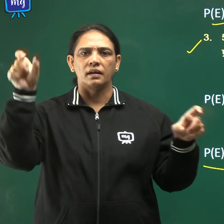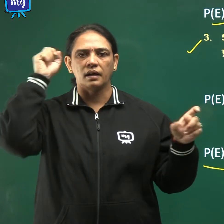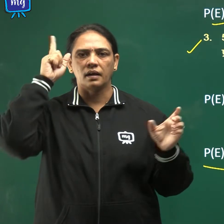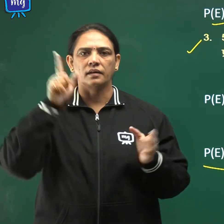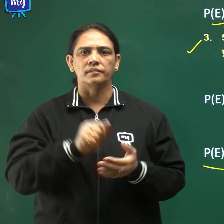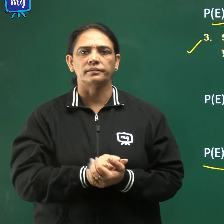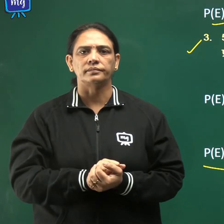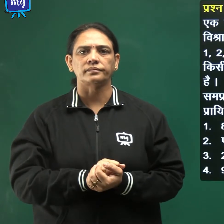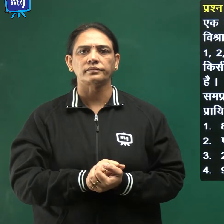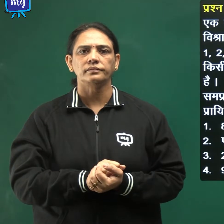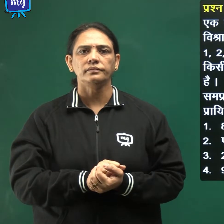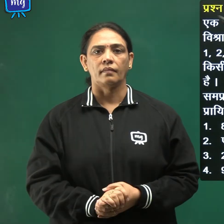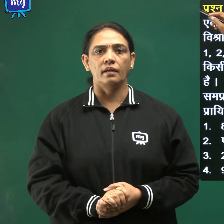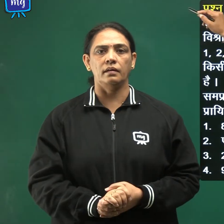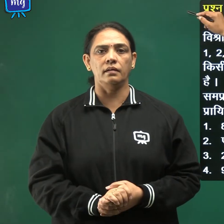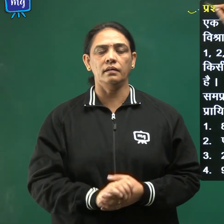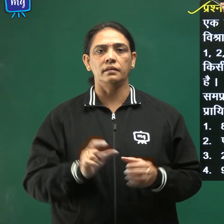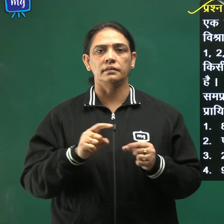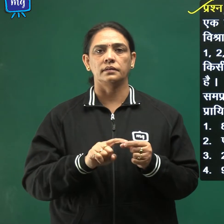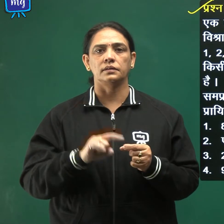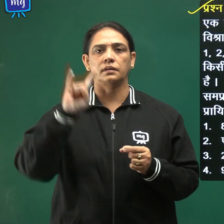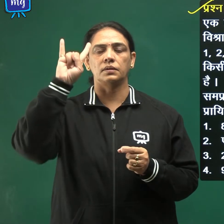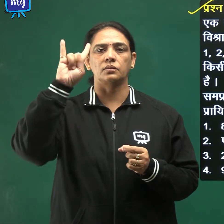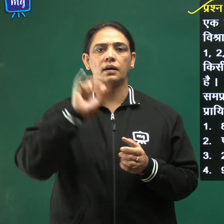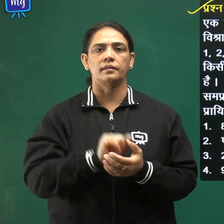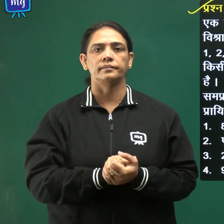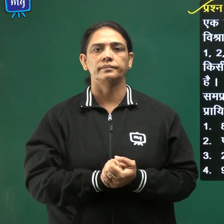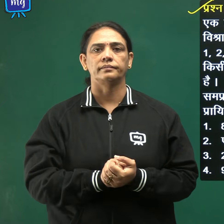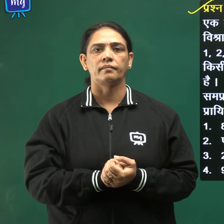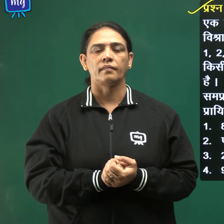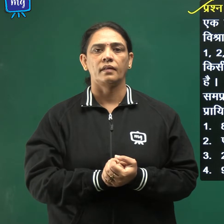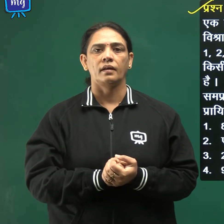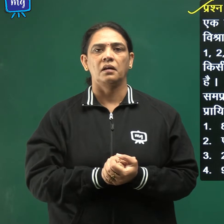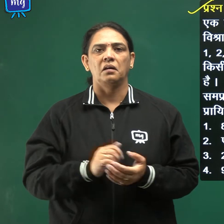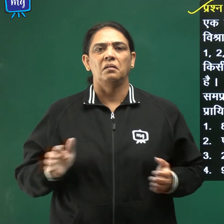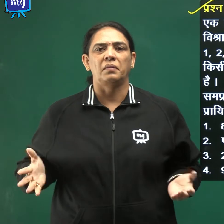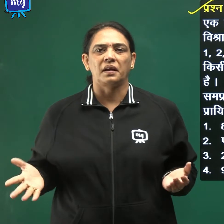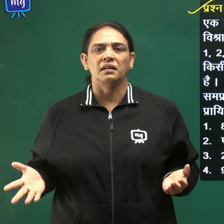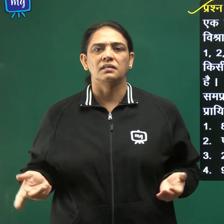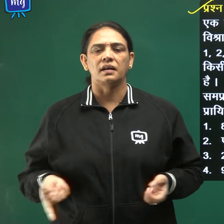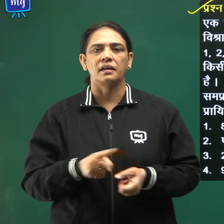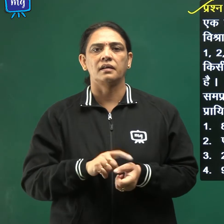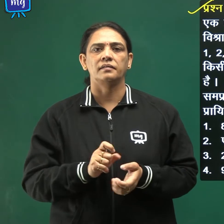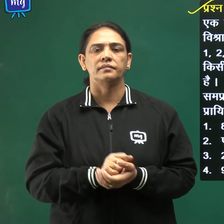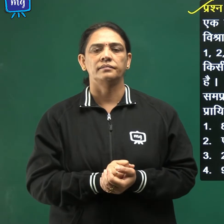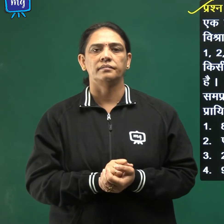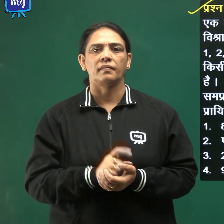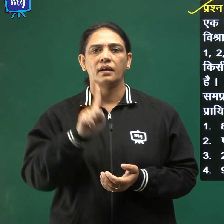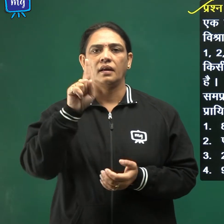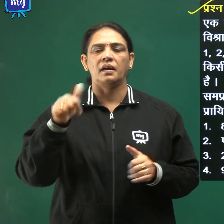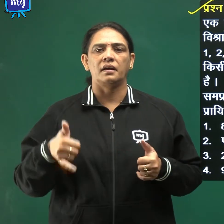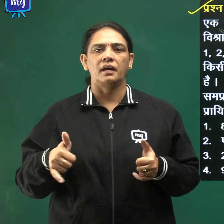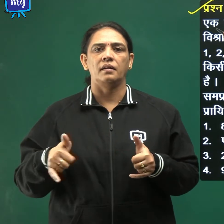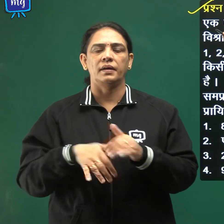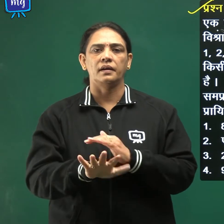गया को प्रसन्न नंबर 16 के संयोग से कि एक खेल